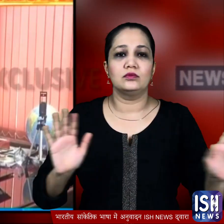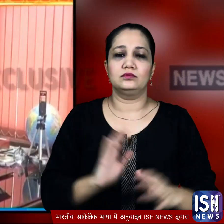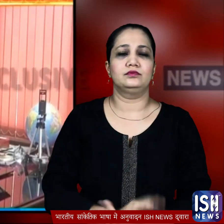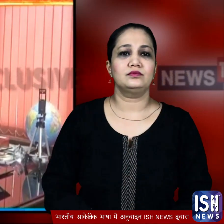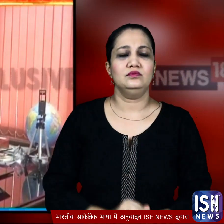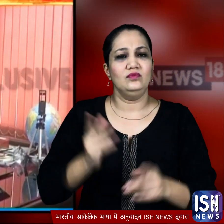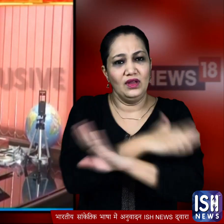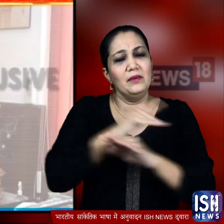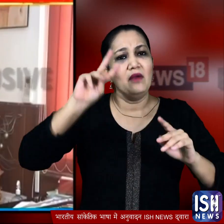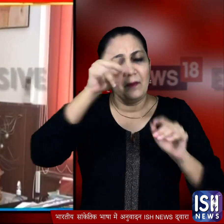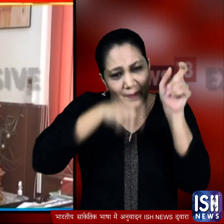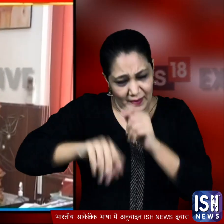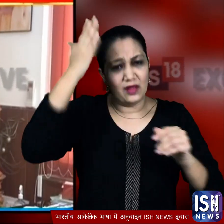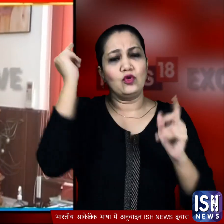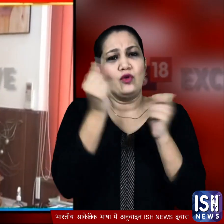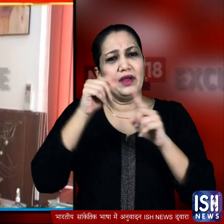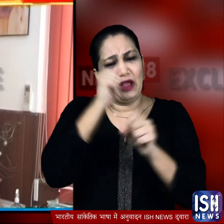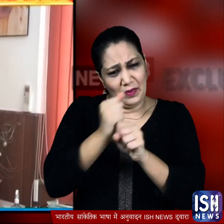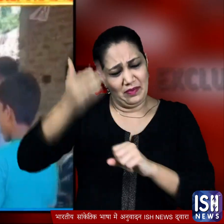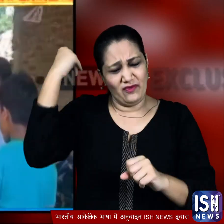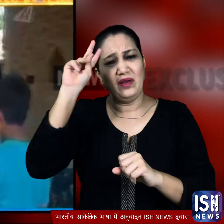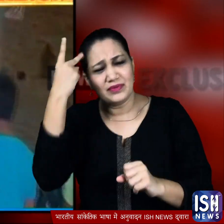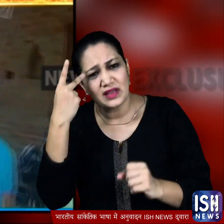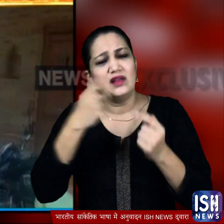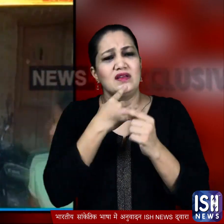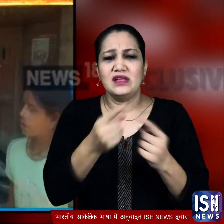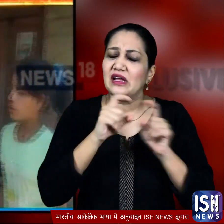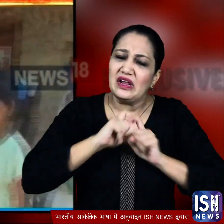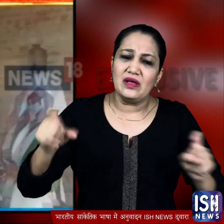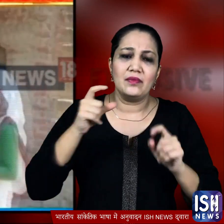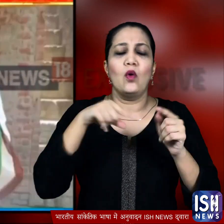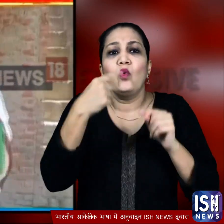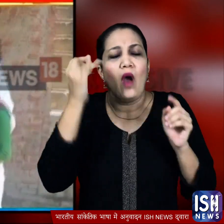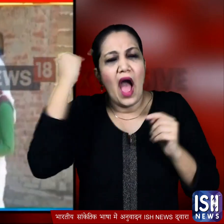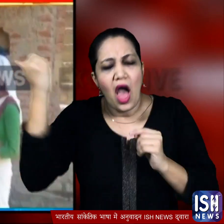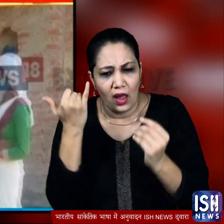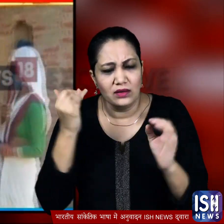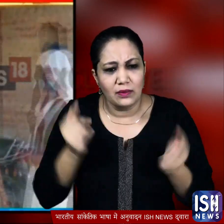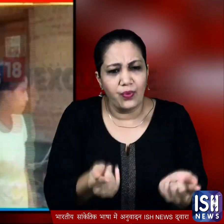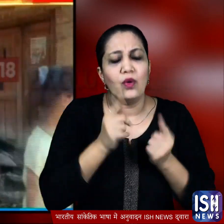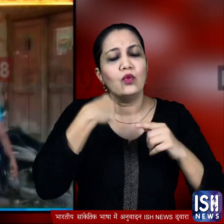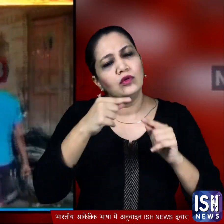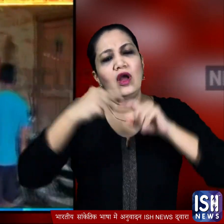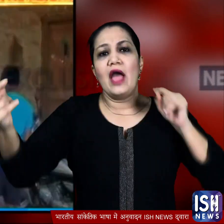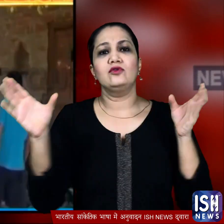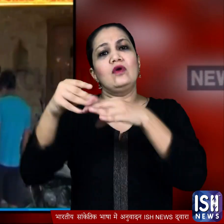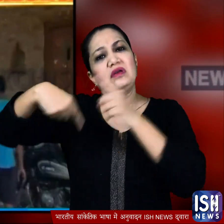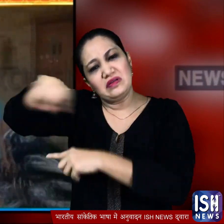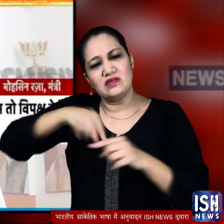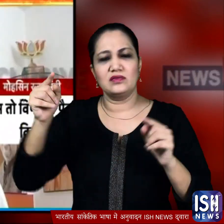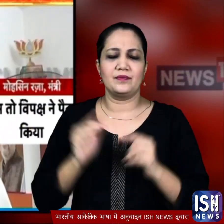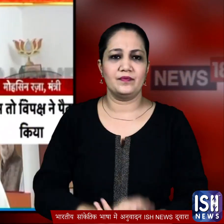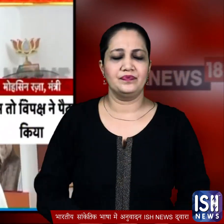प्रदेश में टीके पर फैले भ्रम पर सरकार भी परेशान दिखी और उसने 2 टूक कहा कि ये हालात विपक्ष ने बनाए हैं और उसे अपनी गलती सुधारनी